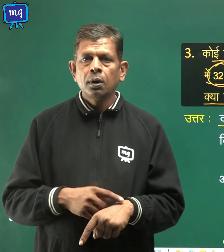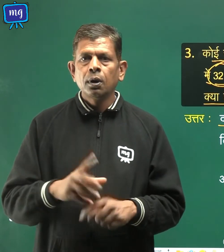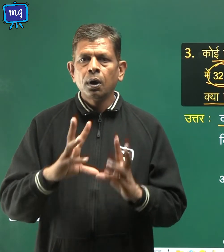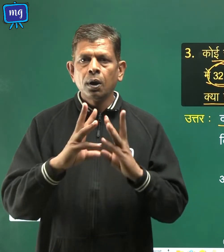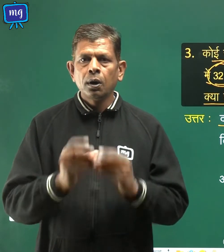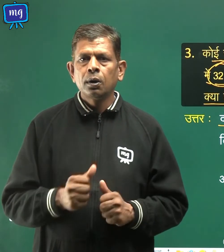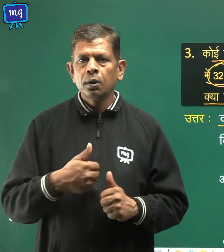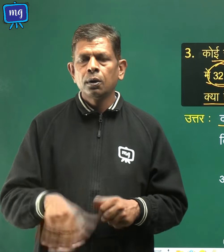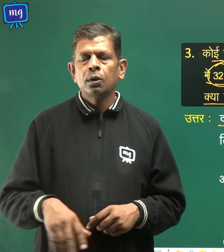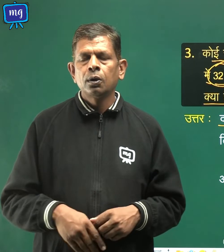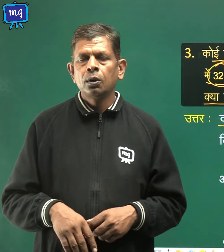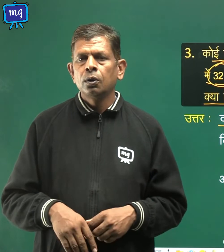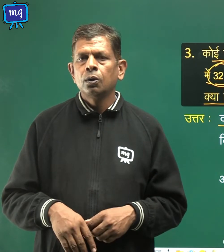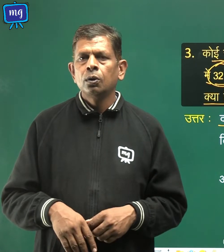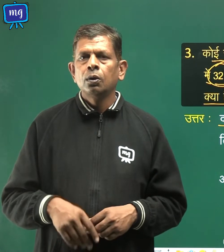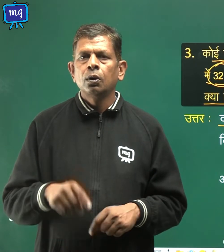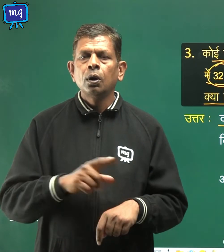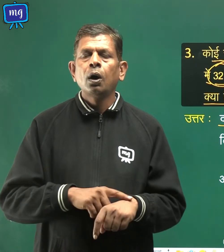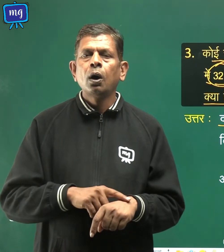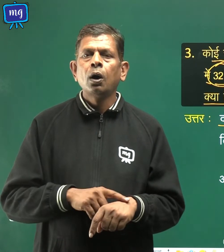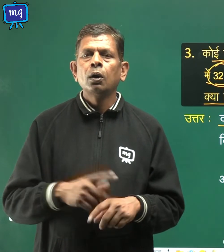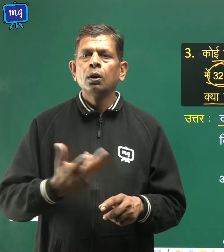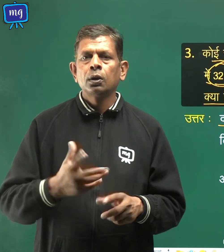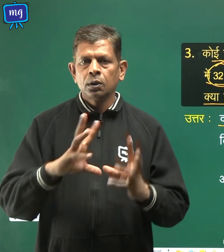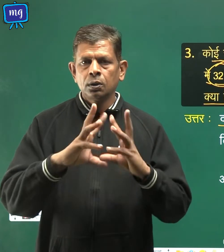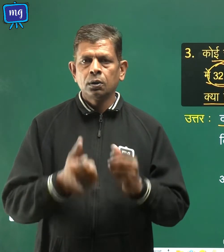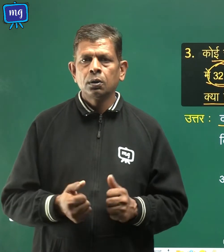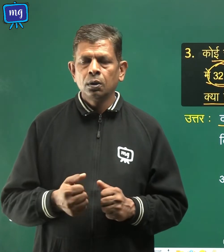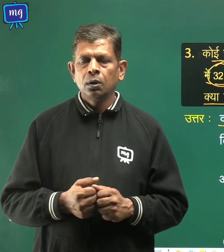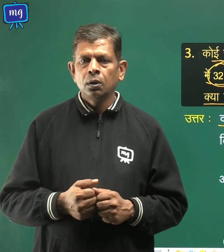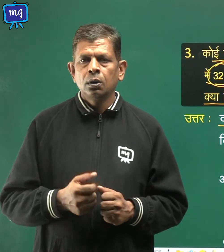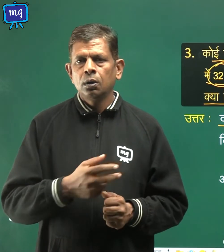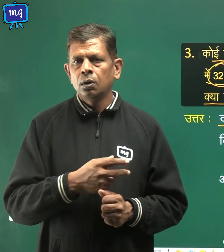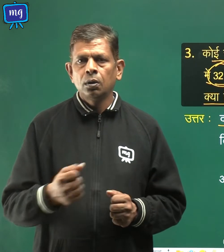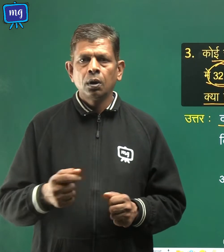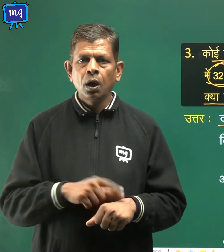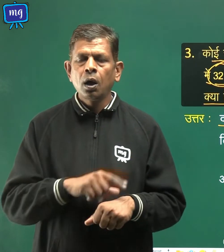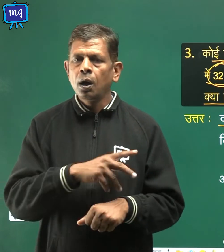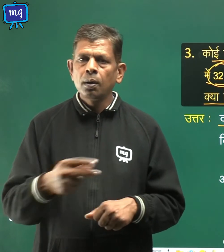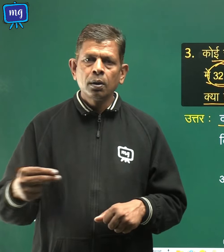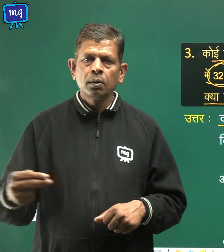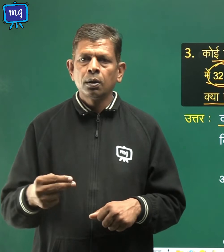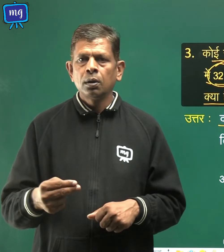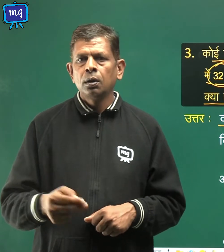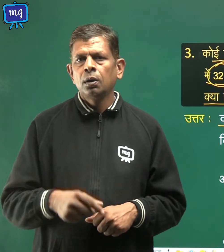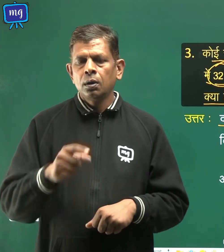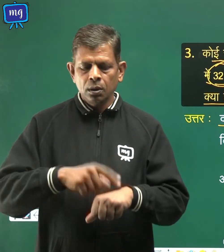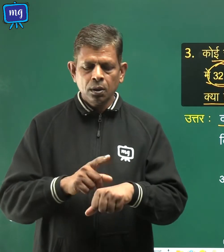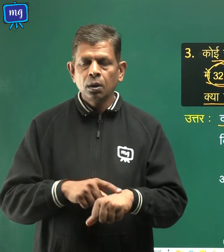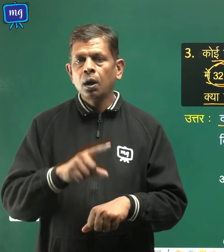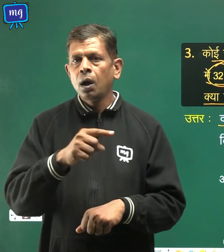तो आवर्तकाल कैसे निकालते हैं? आवर्तकाल बराबर लिया गया समय